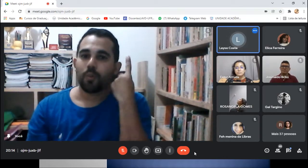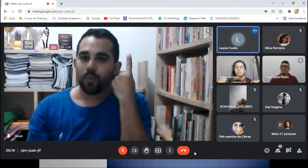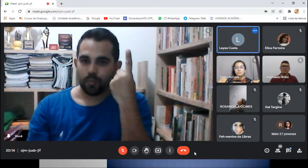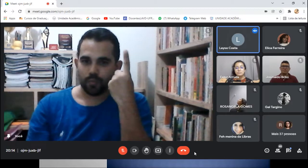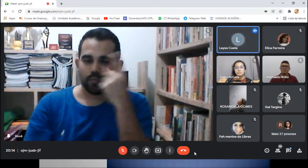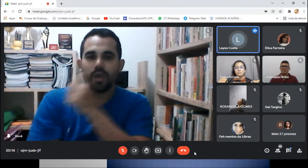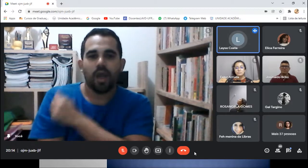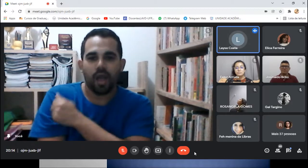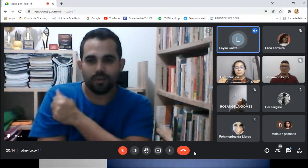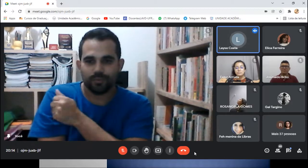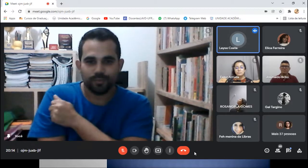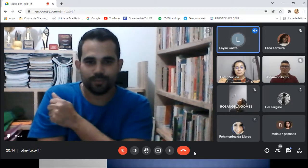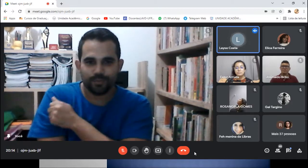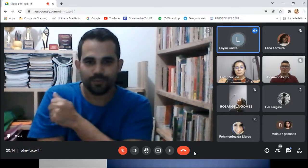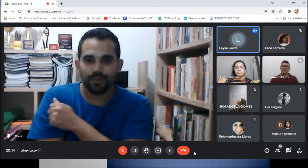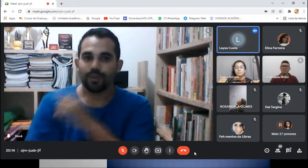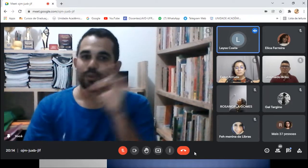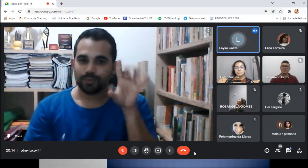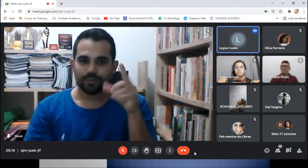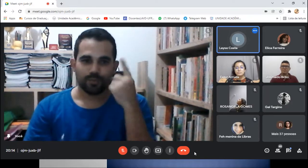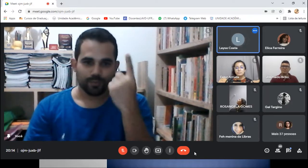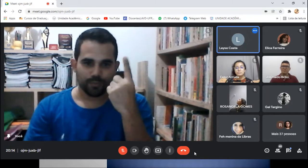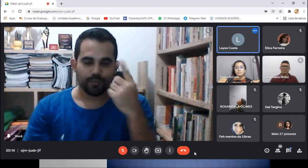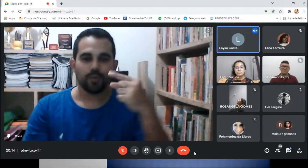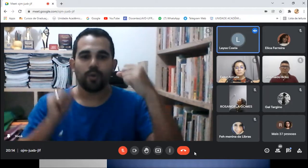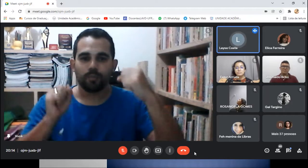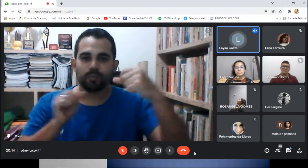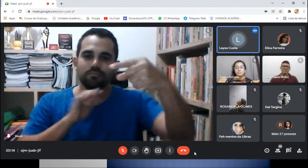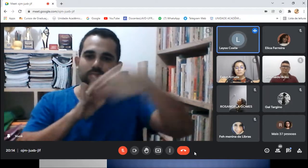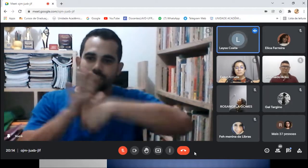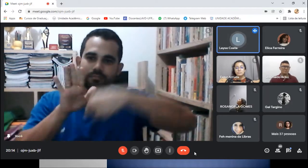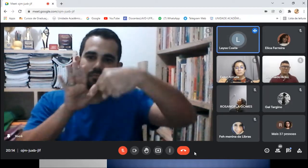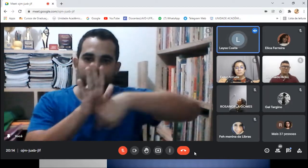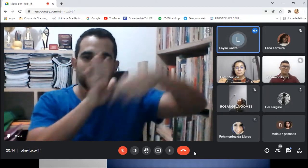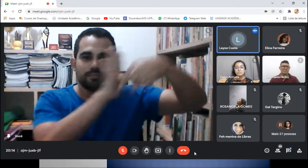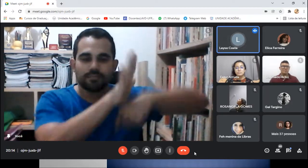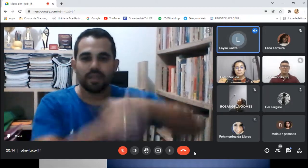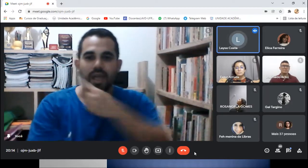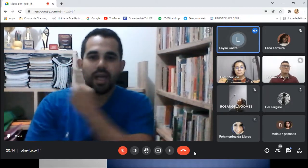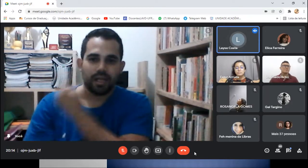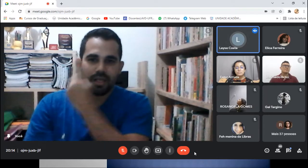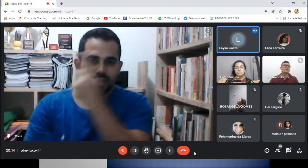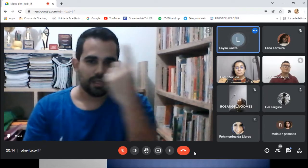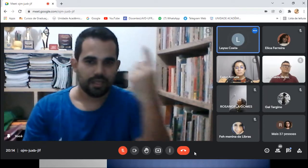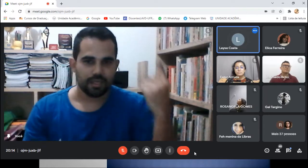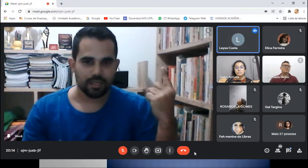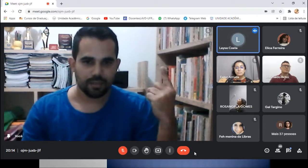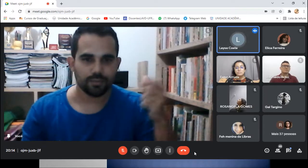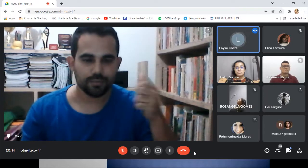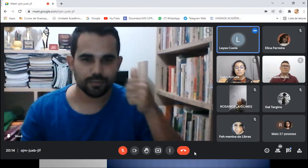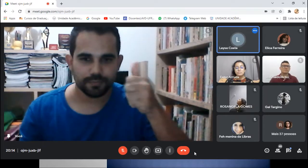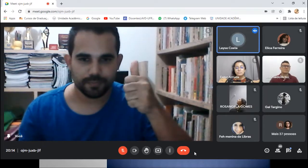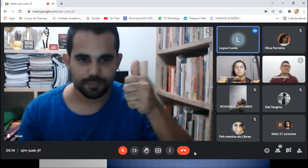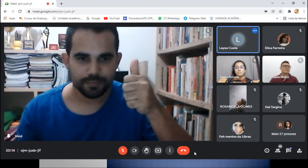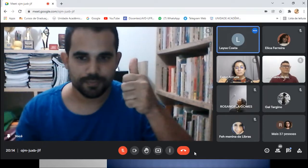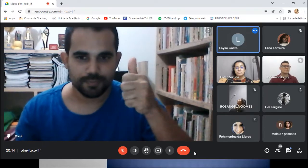Um representante por polo, ok? Um aluno, só um aluno pode fazer a pergunta, ok? Um